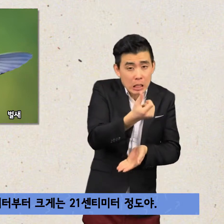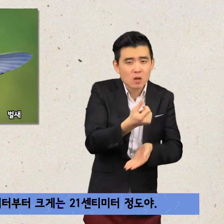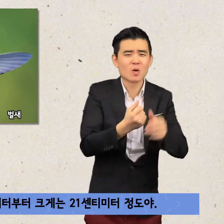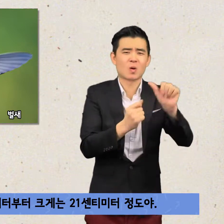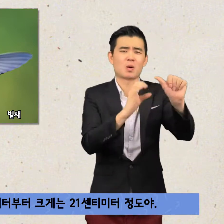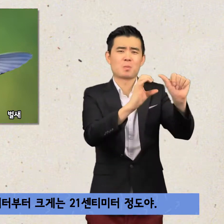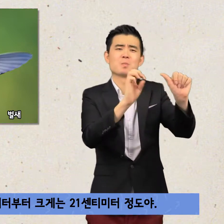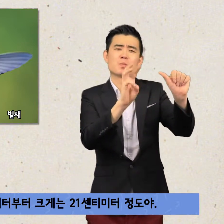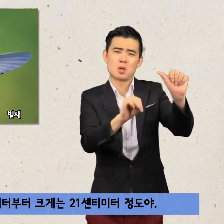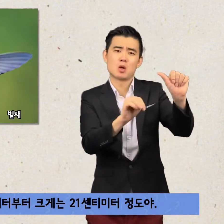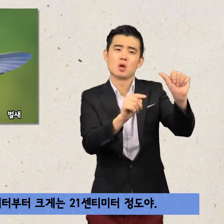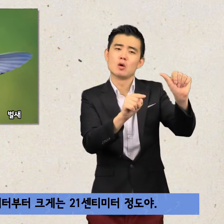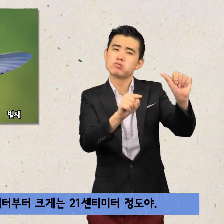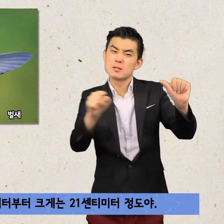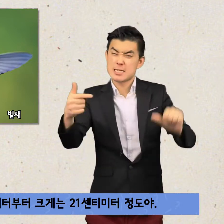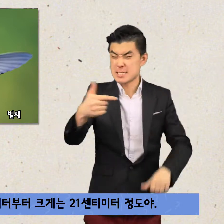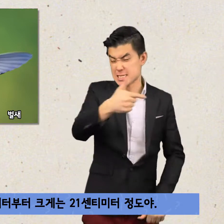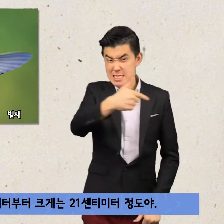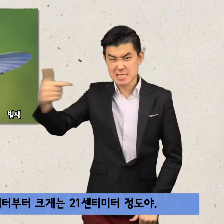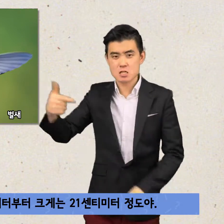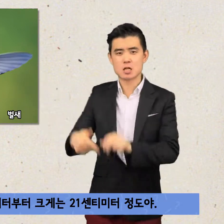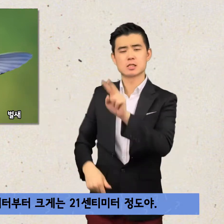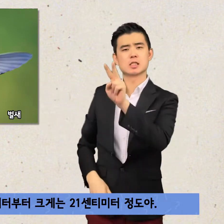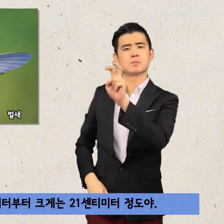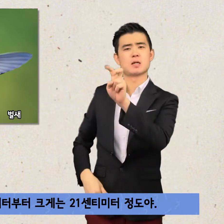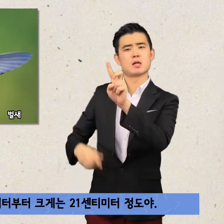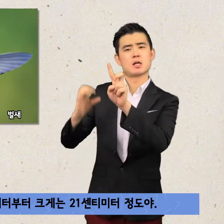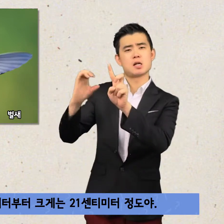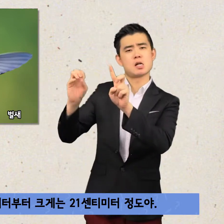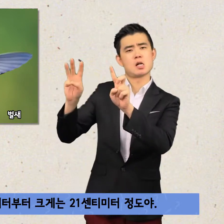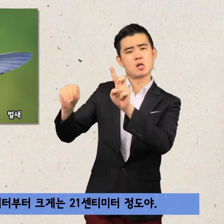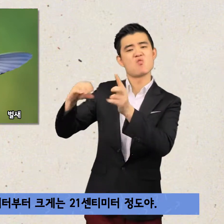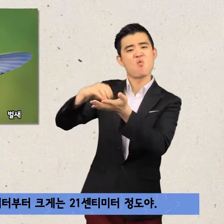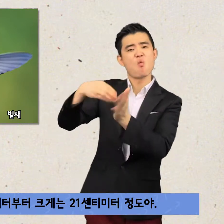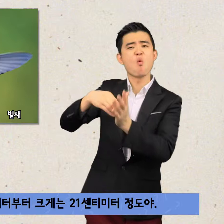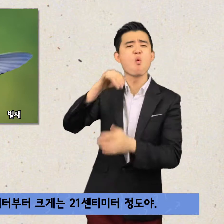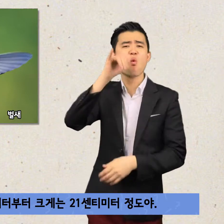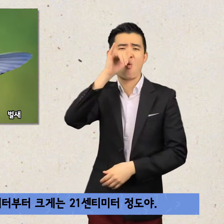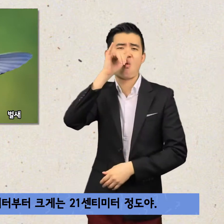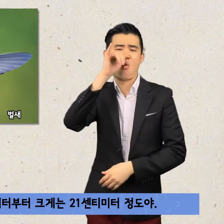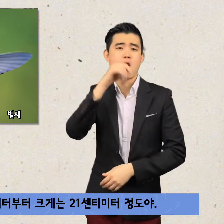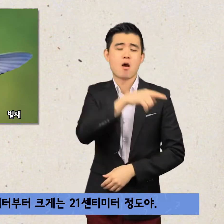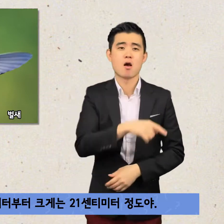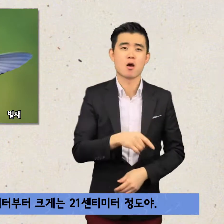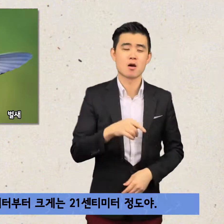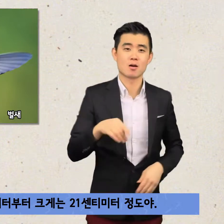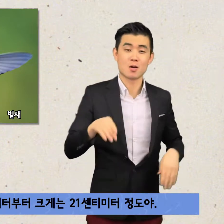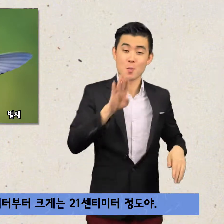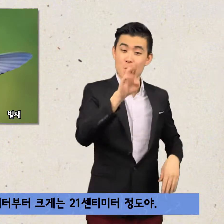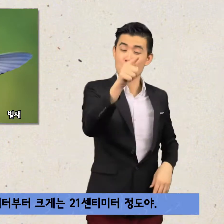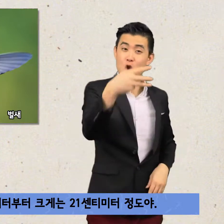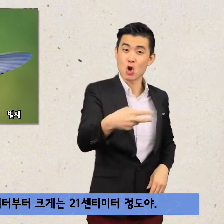작게는 5cm부터 크게는 21cm 정도야.